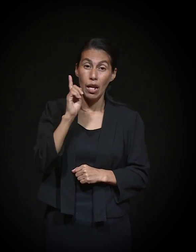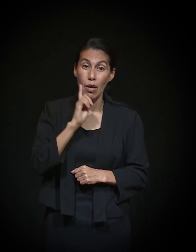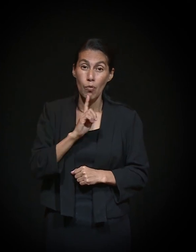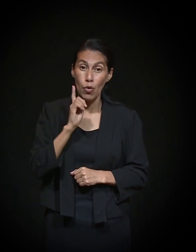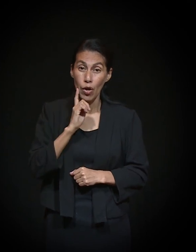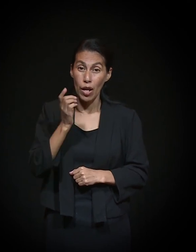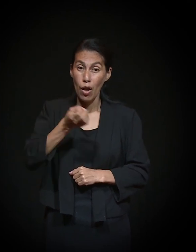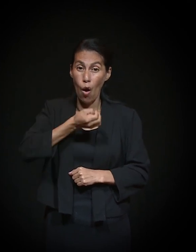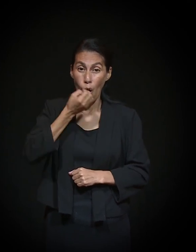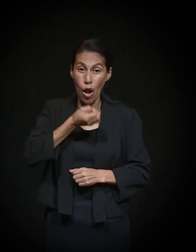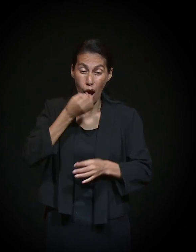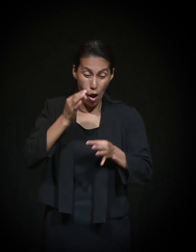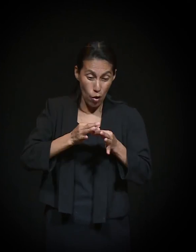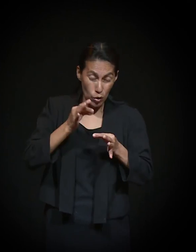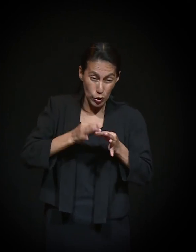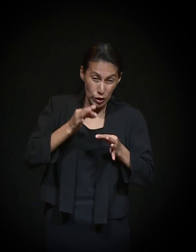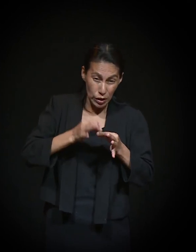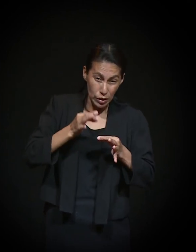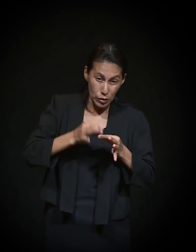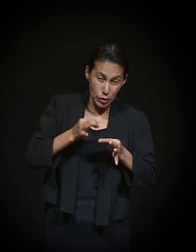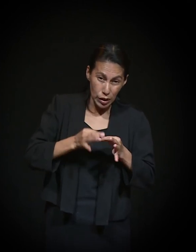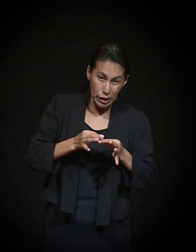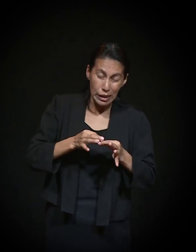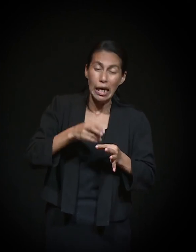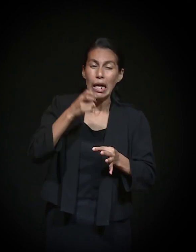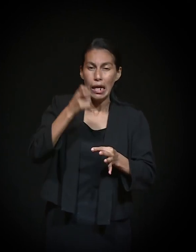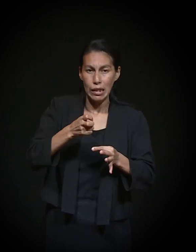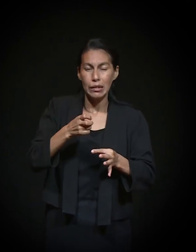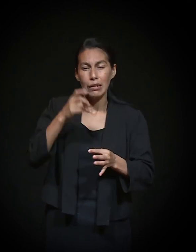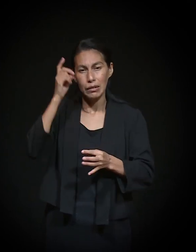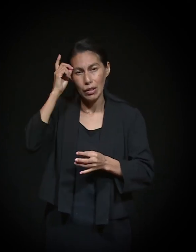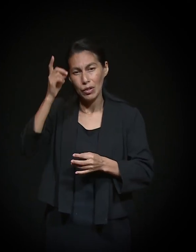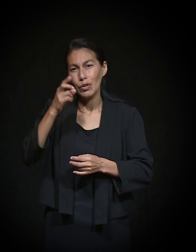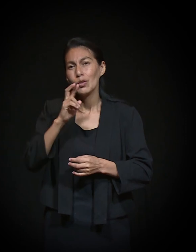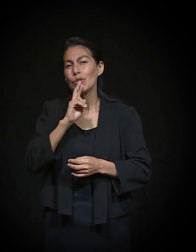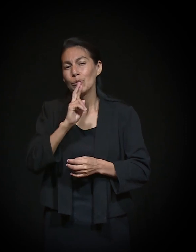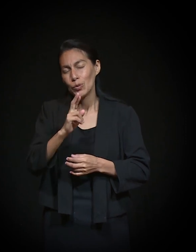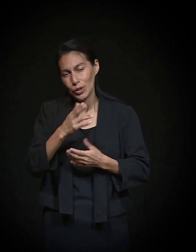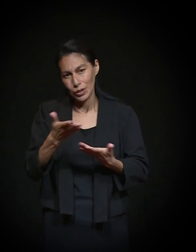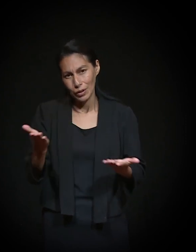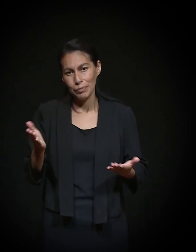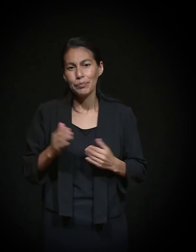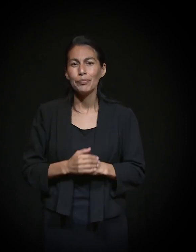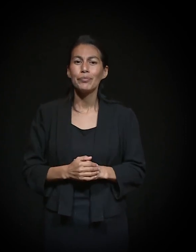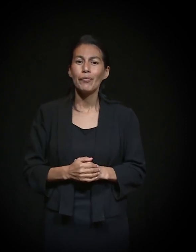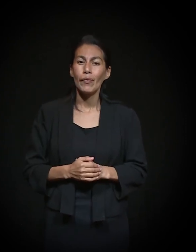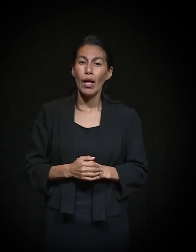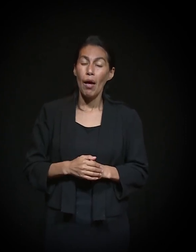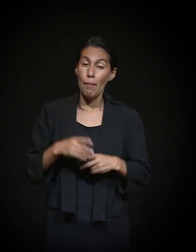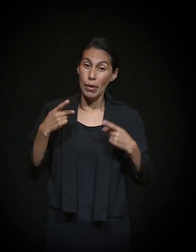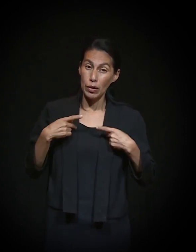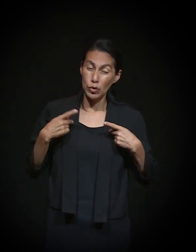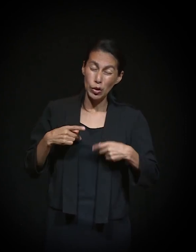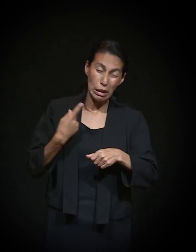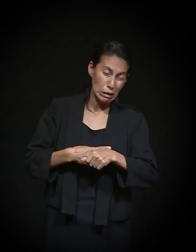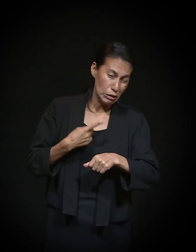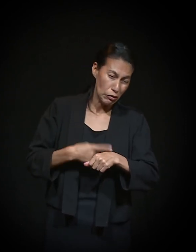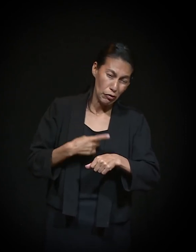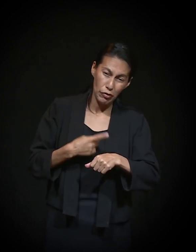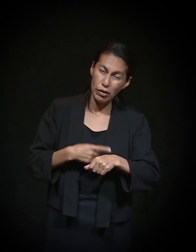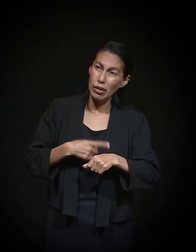guerreras de oración tienen en sus corazones. Amén. Por la salud de todos los enfermos, que el